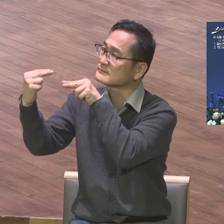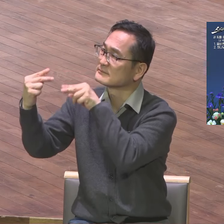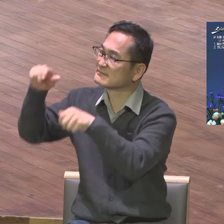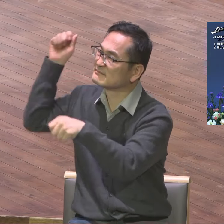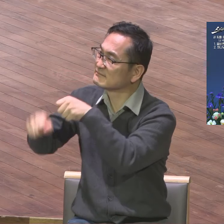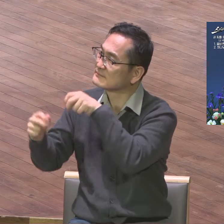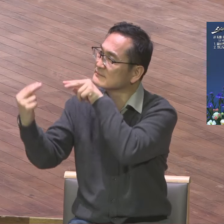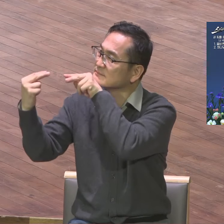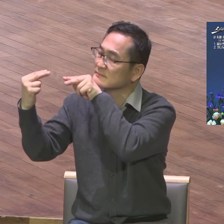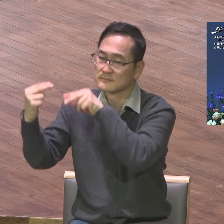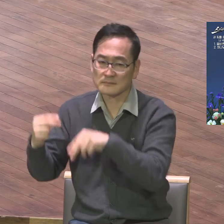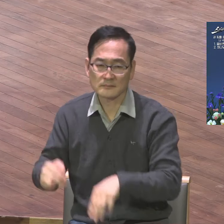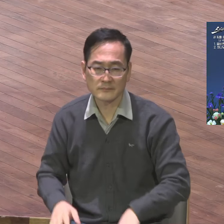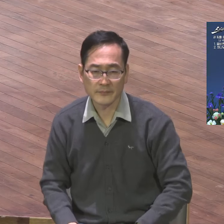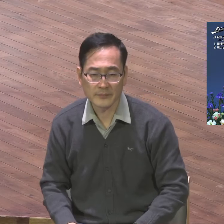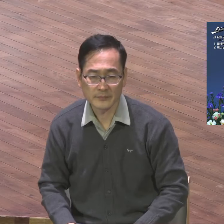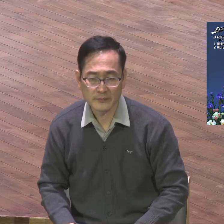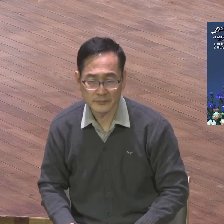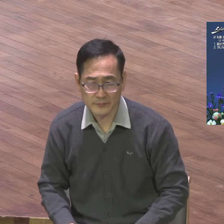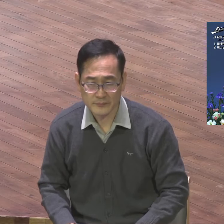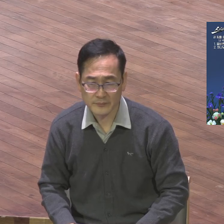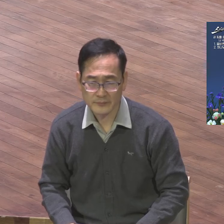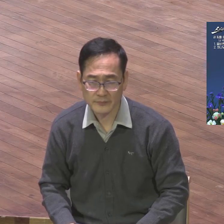딱 하나님께 고정해.